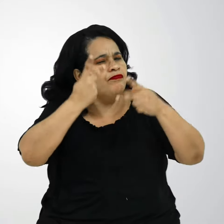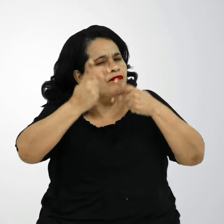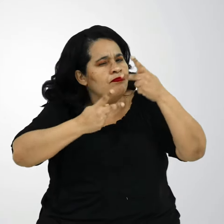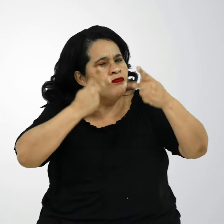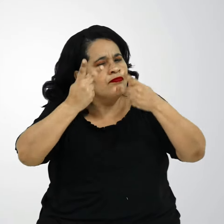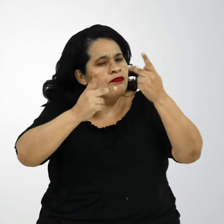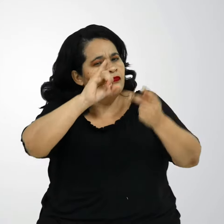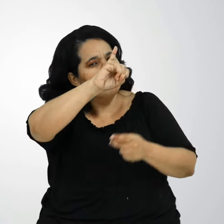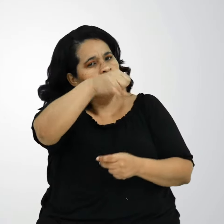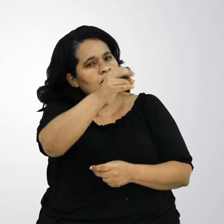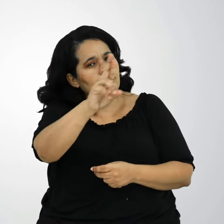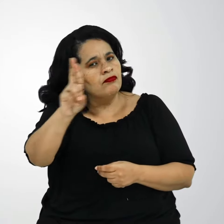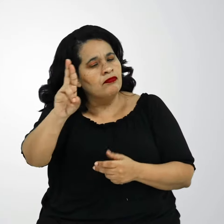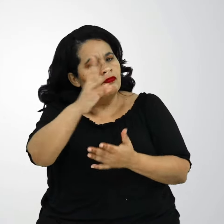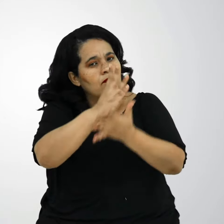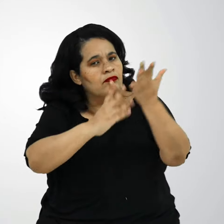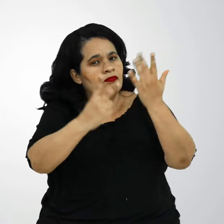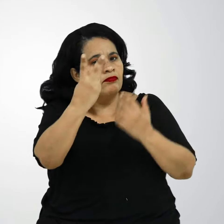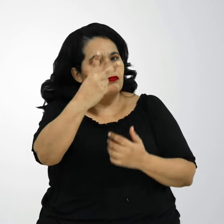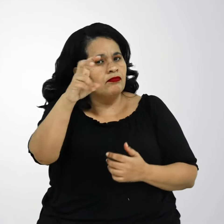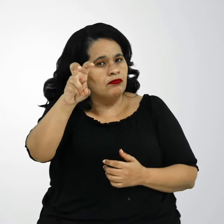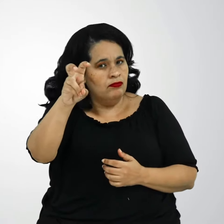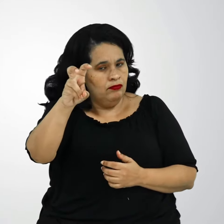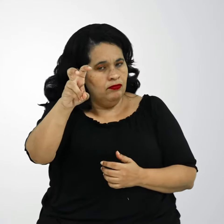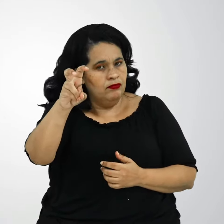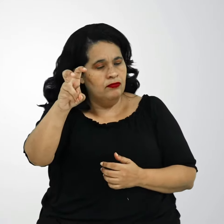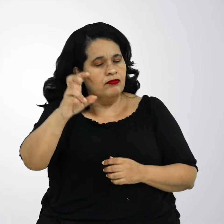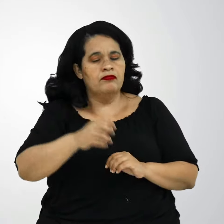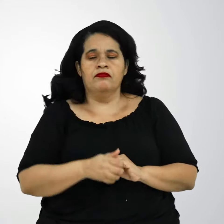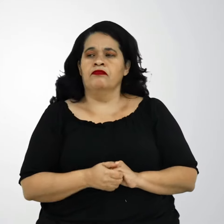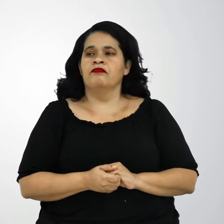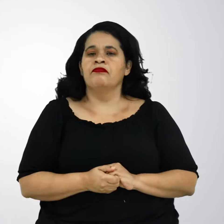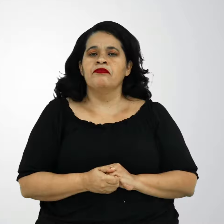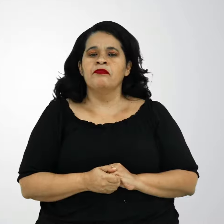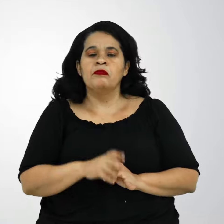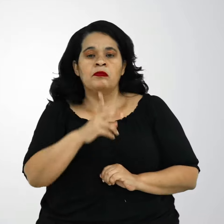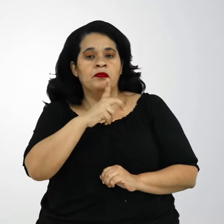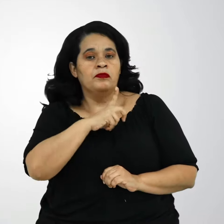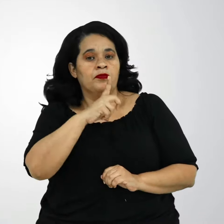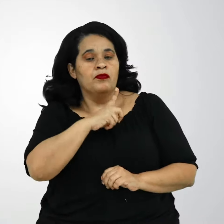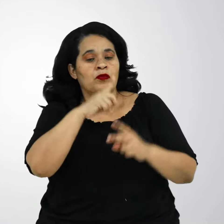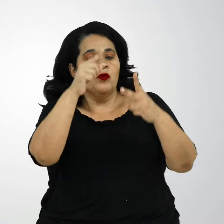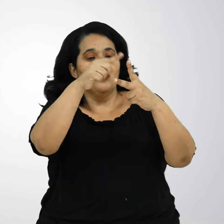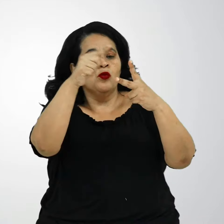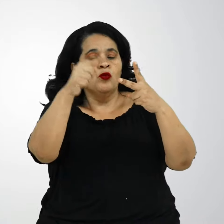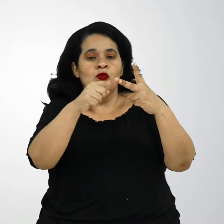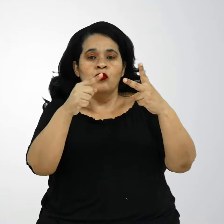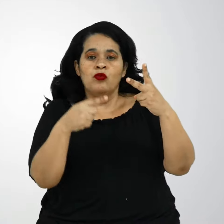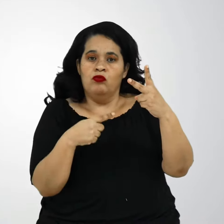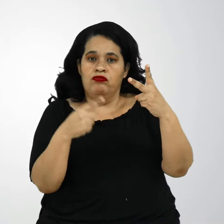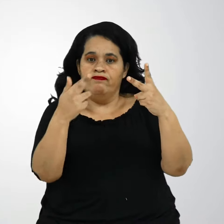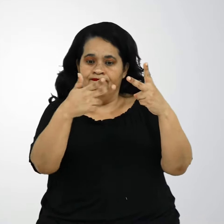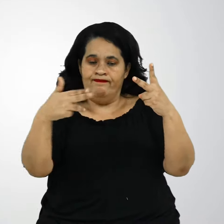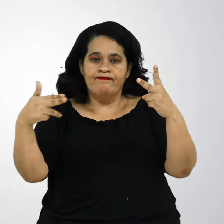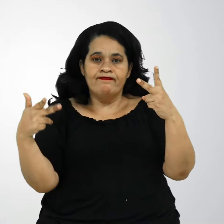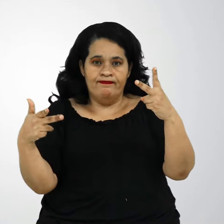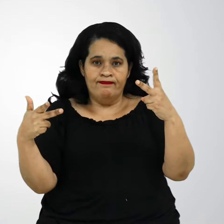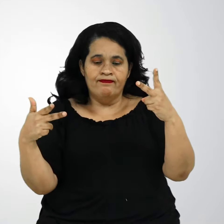Jeremias 25, então ali naquele capítulo ele fala o seguinte, que aconteceria 2 coisas nessa ocasião.